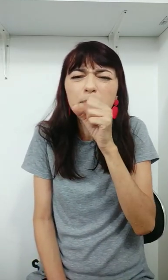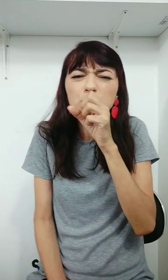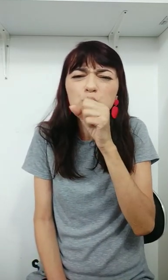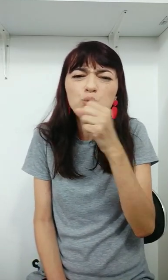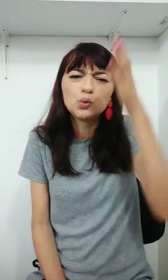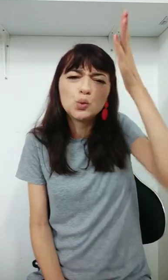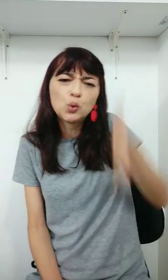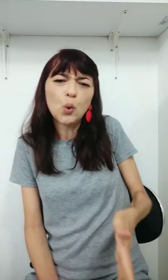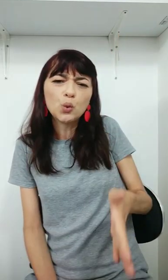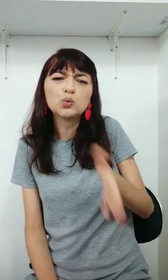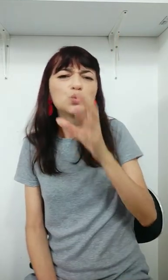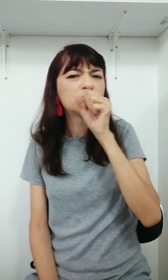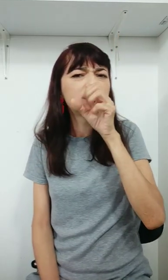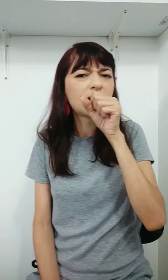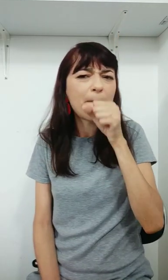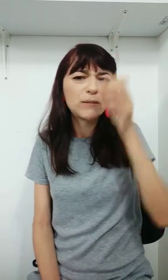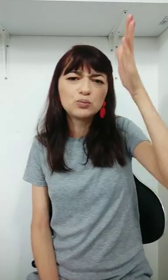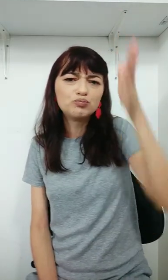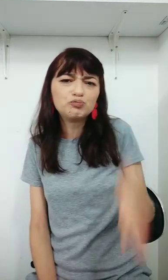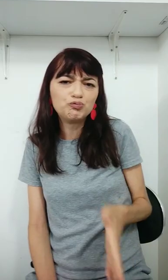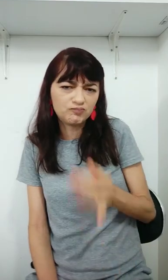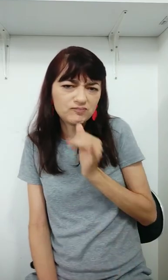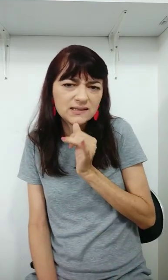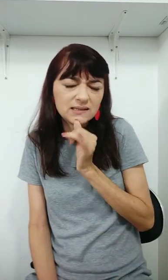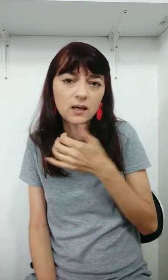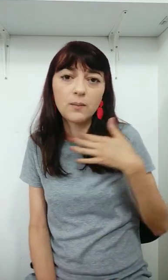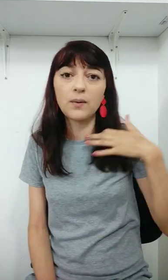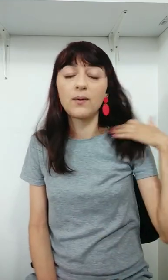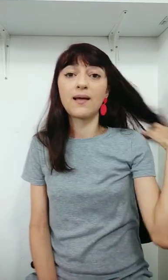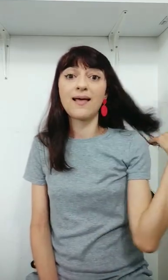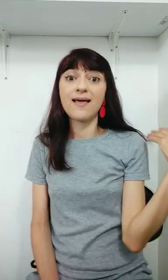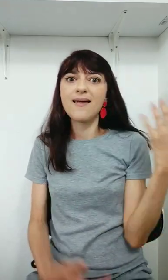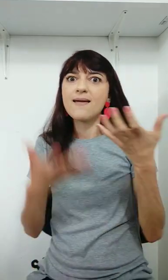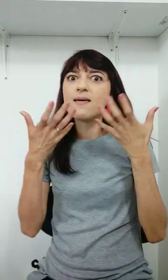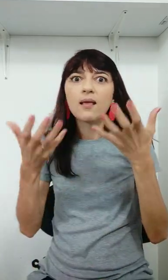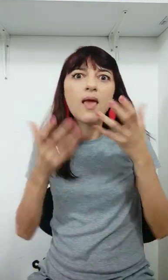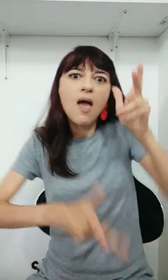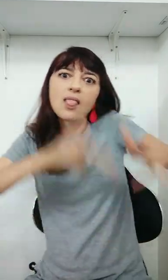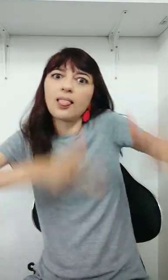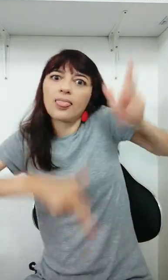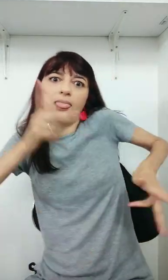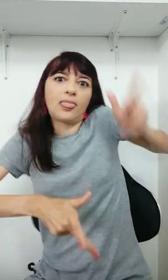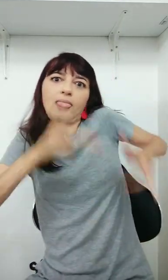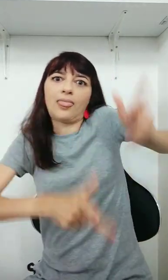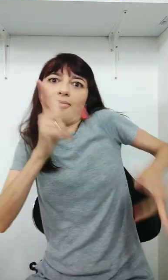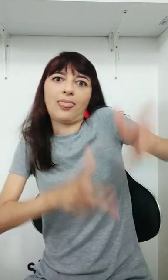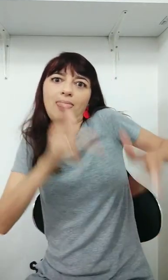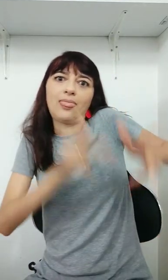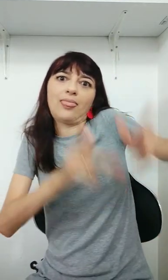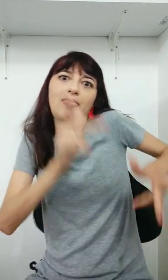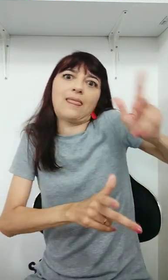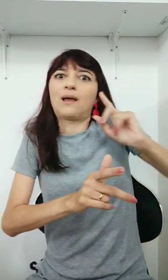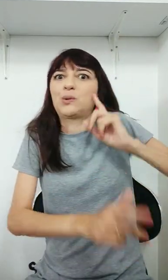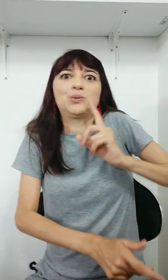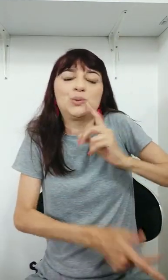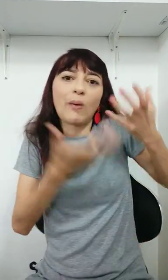por exemplo, no final de semana, na associação de surdo, por exemplo, o que acontece é que ele quer bater papo ali em Libras, gente. Ele